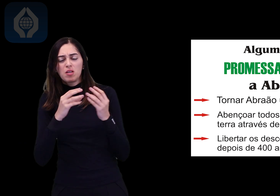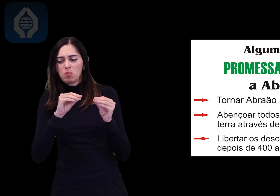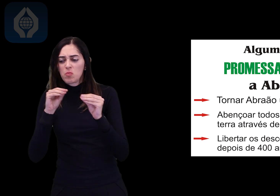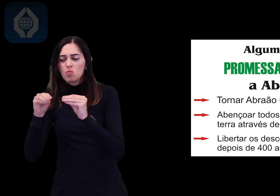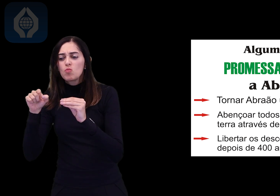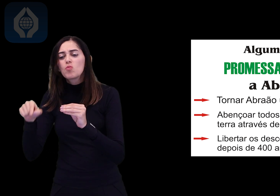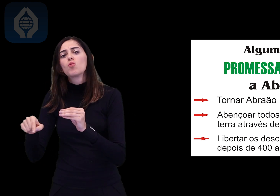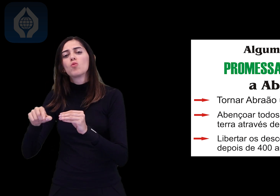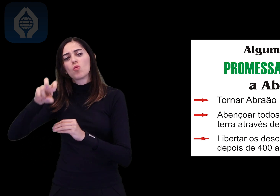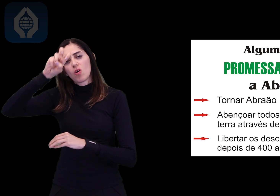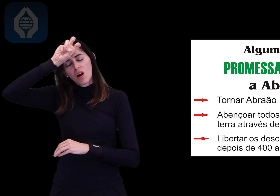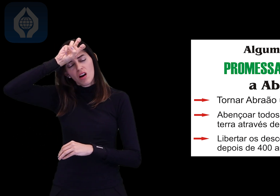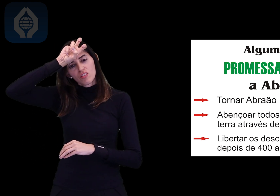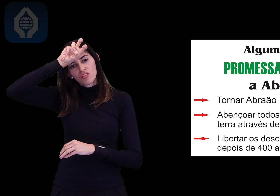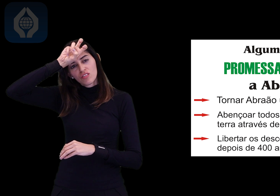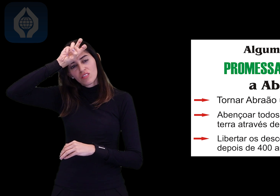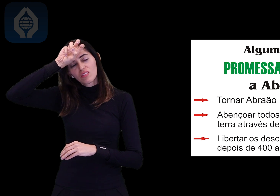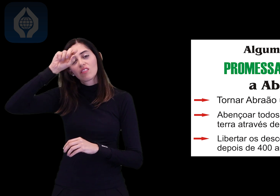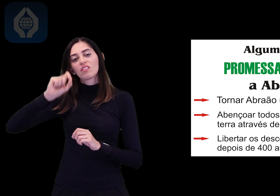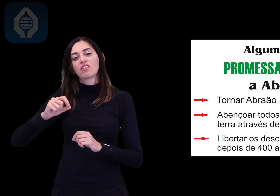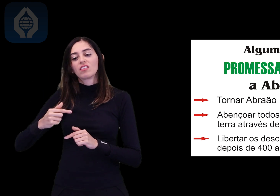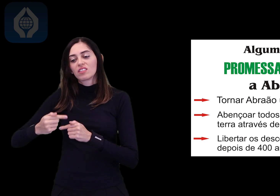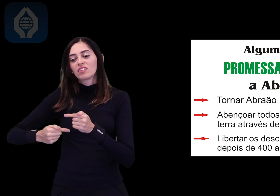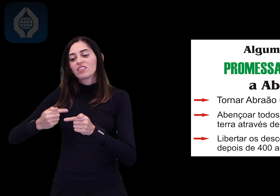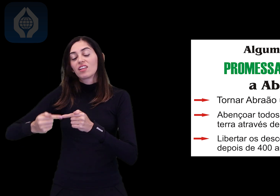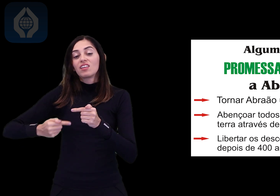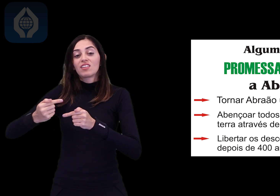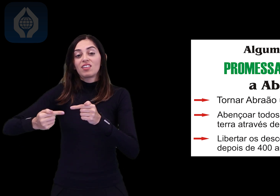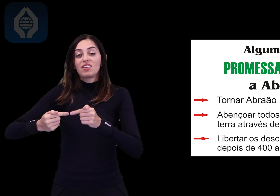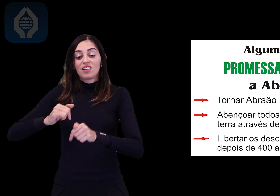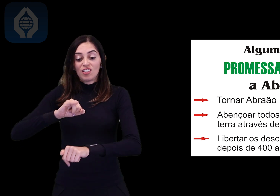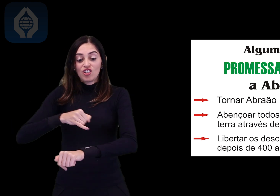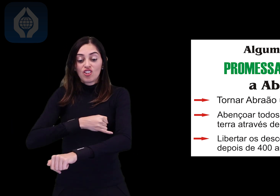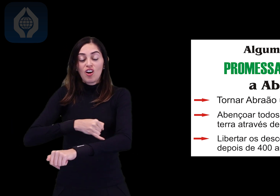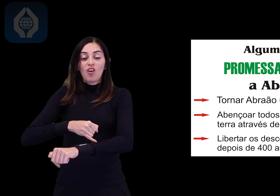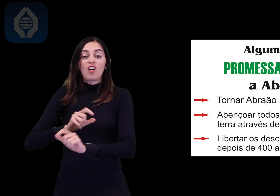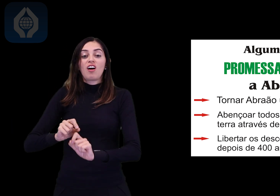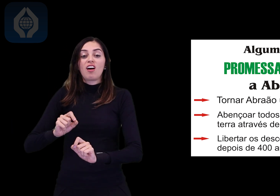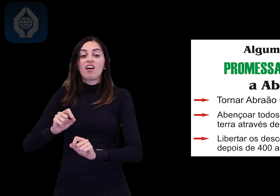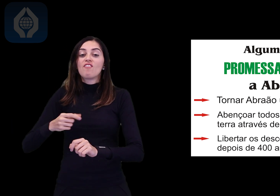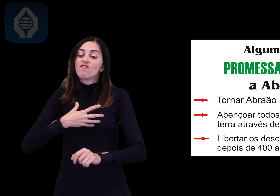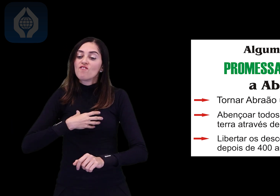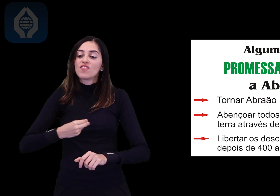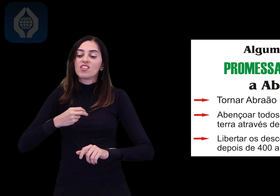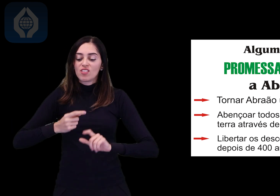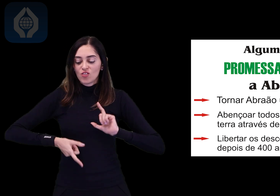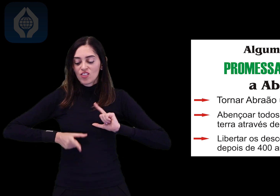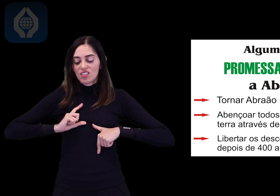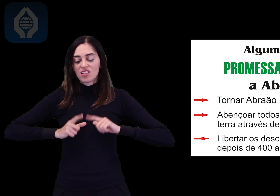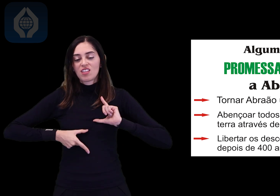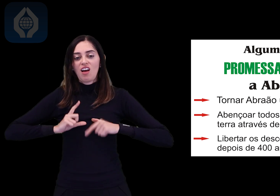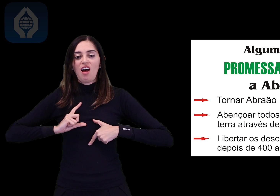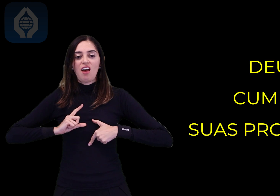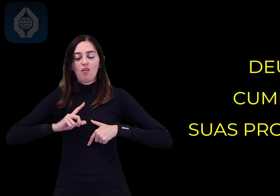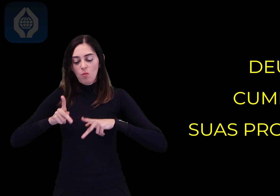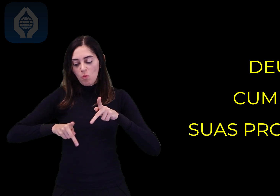Jacó ou Israel eram agora chamados de filhos de Israel, israelitas ou simplesmente Israel. Conclusão.